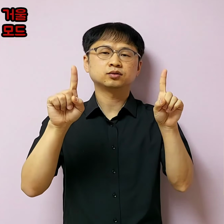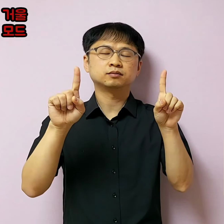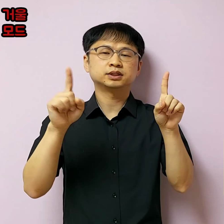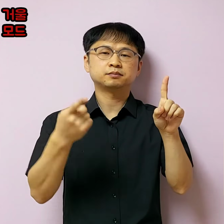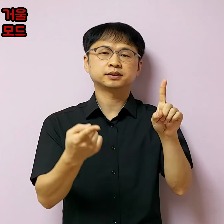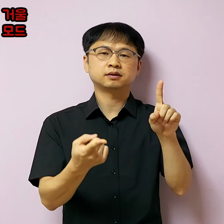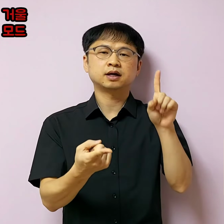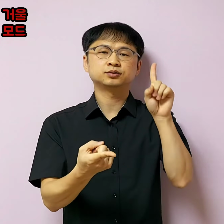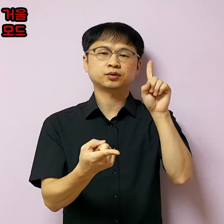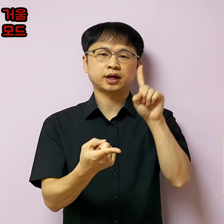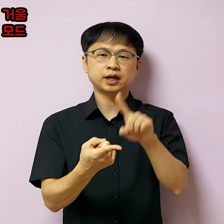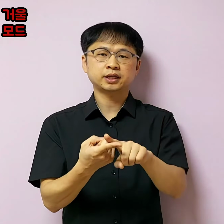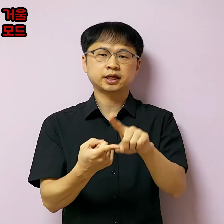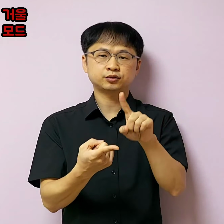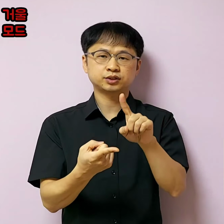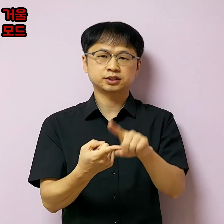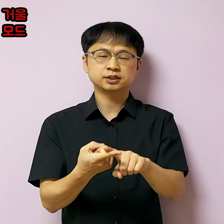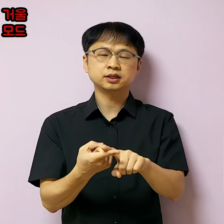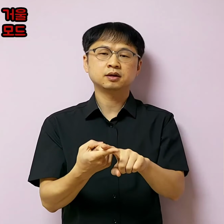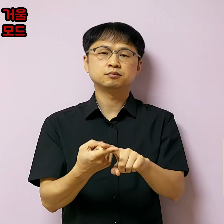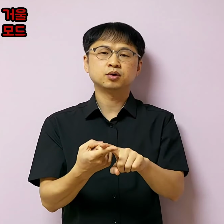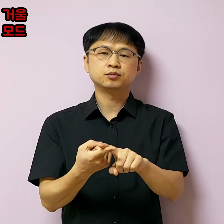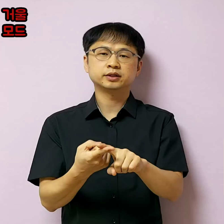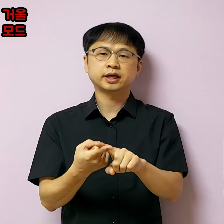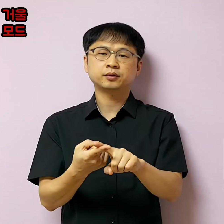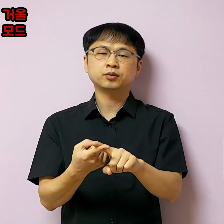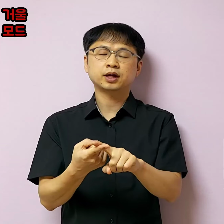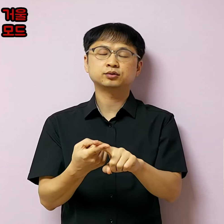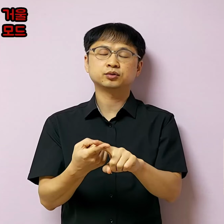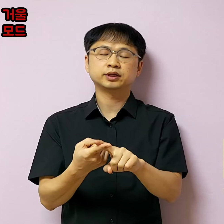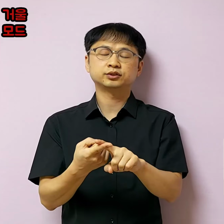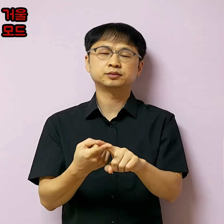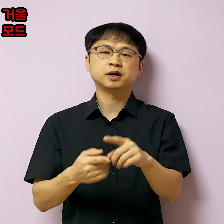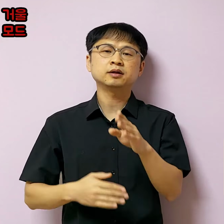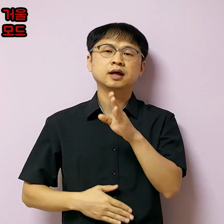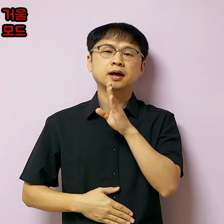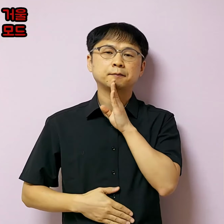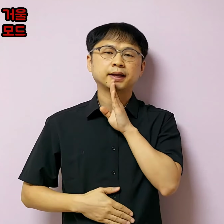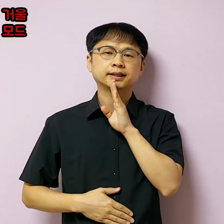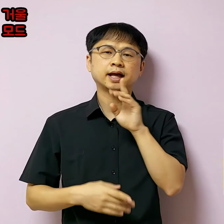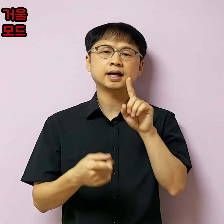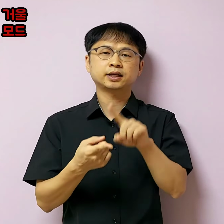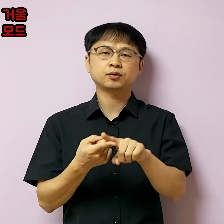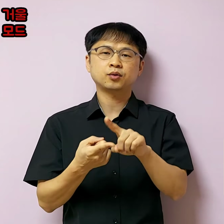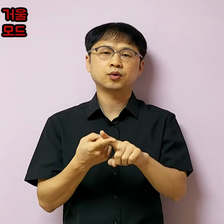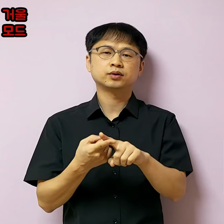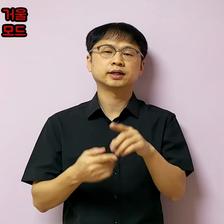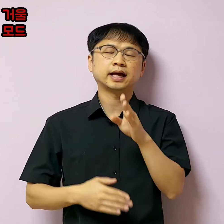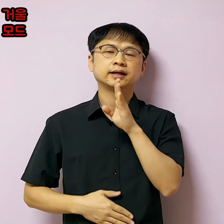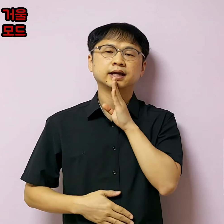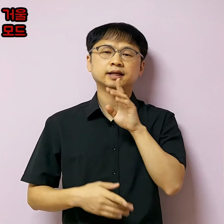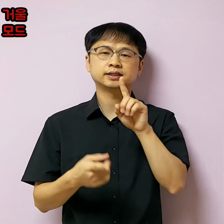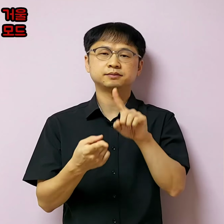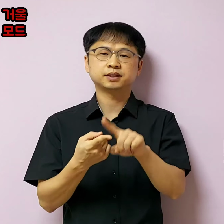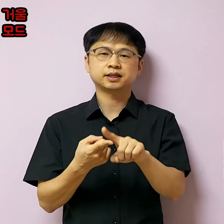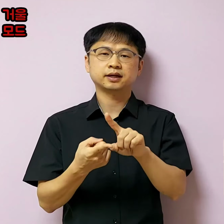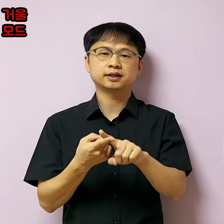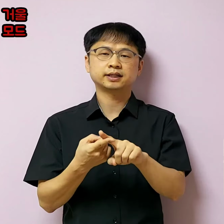양손 검지를 펴서 한쪽에 대주시는 뭐뭐대로라는 수어를 해주시면 맞다, 대로. 이게 당연하다는 뜻입니다.